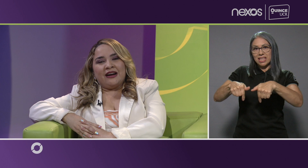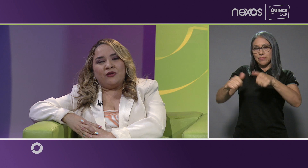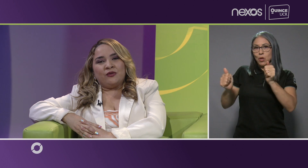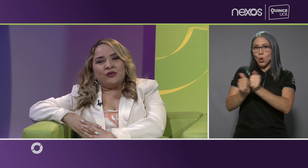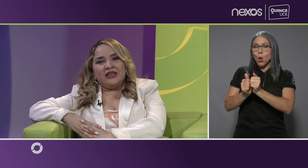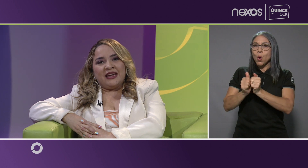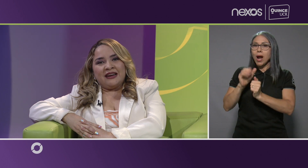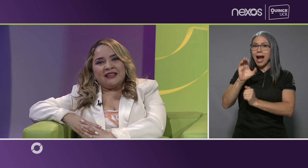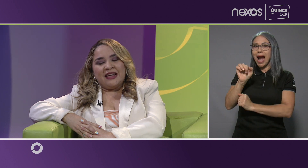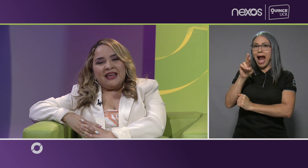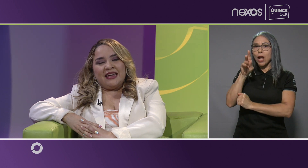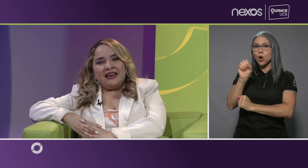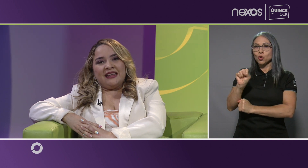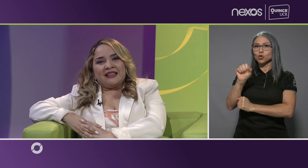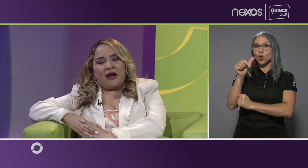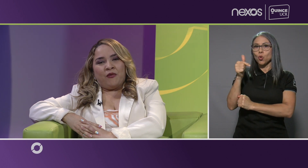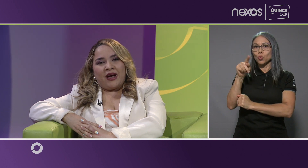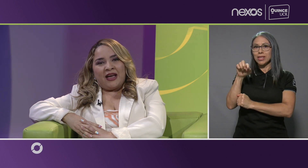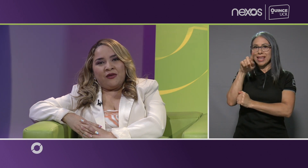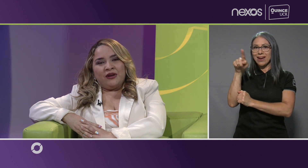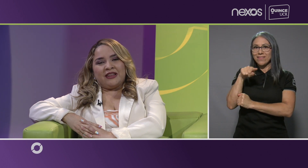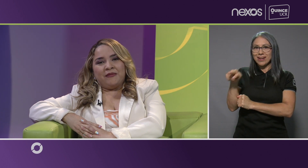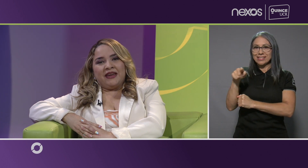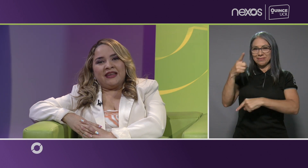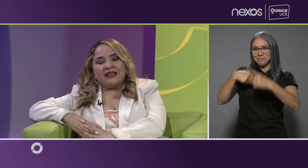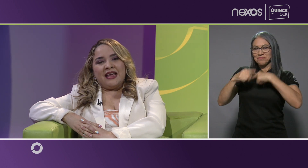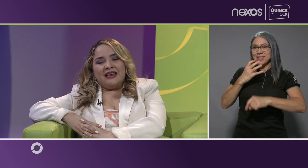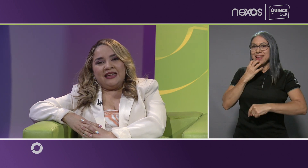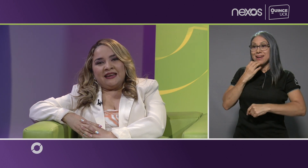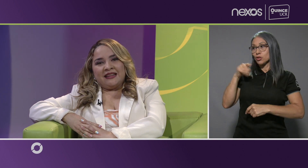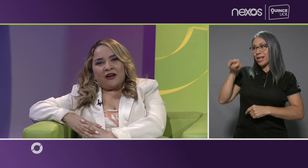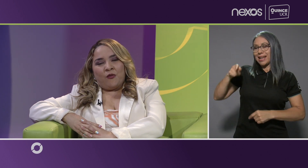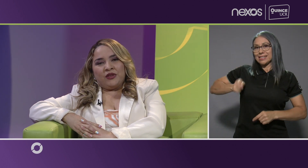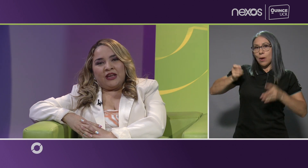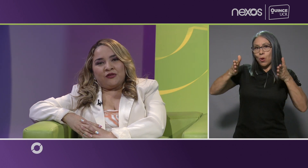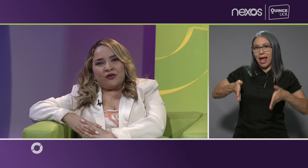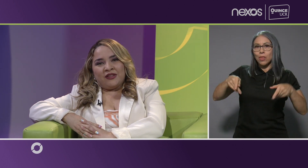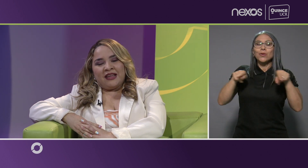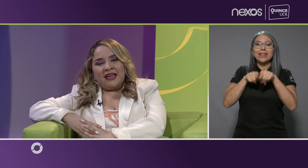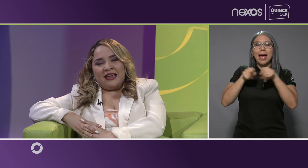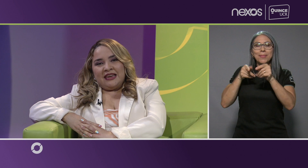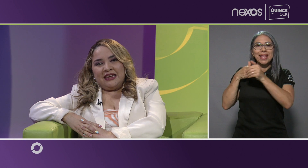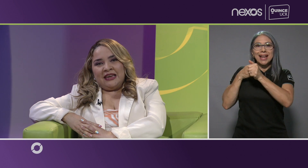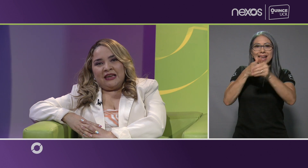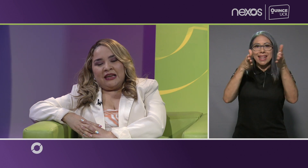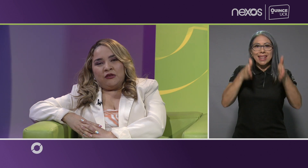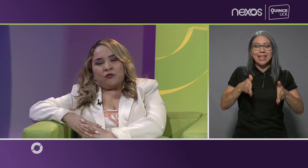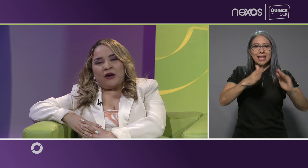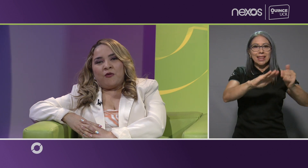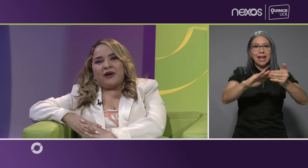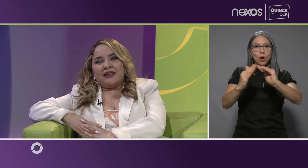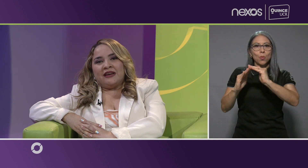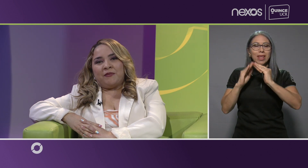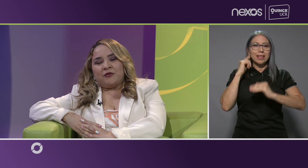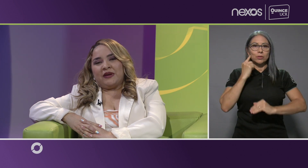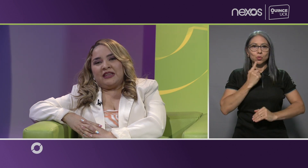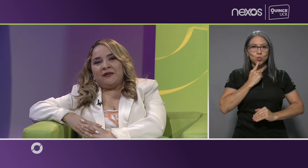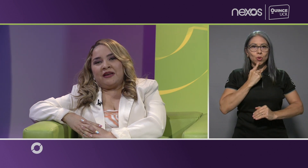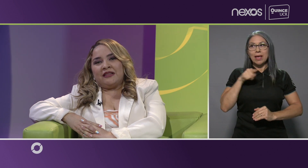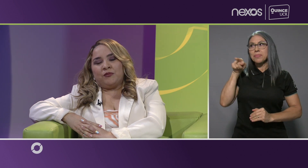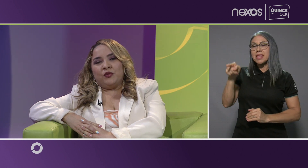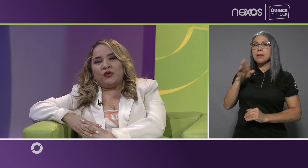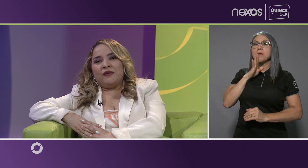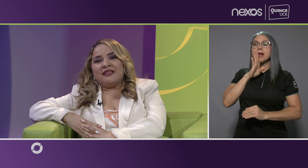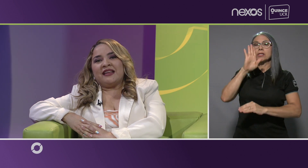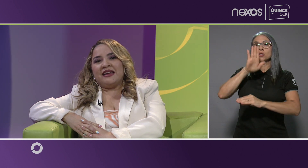compañía de Carlos Gutiérrez. Él es abogado y también es líder de la comunidad sorda y nos va a compartir la